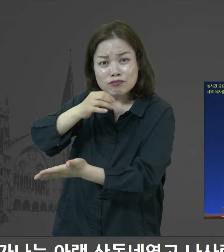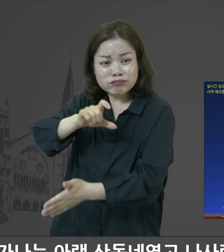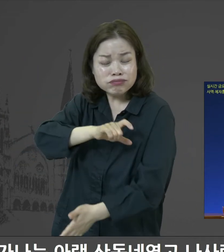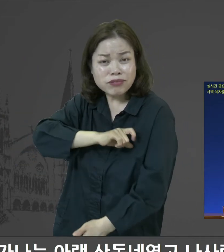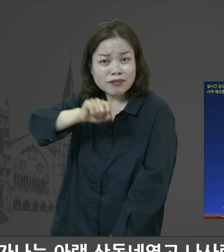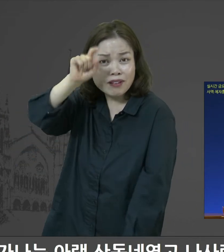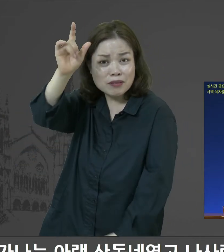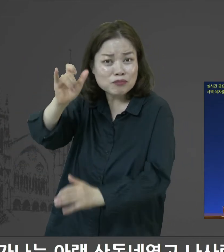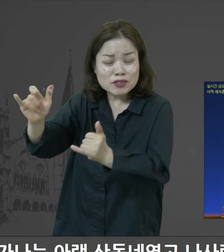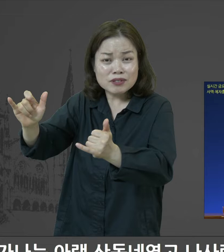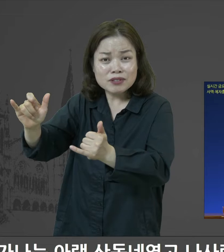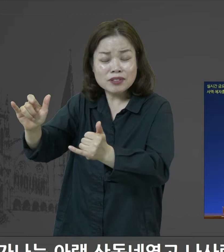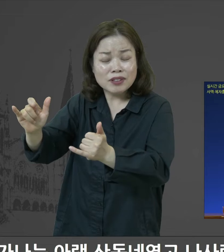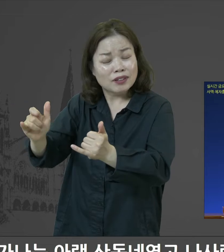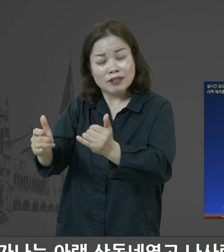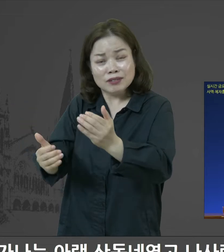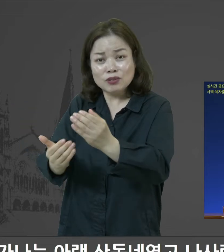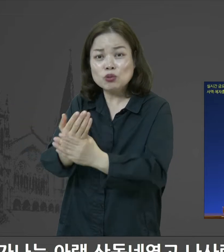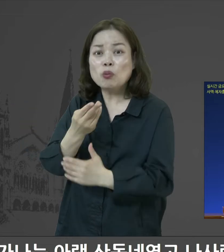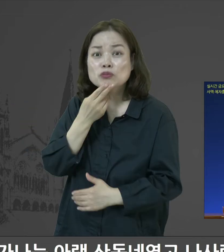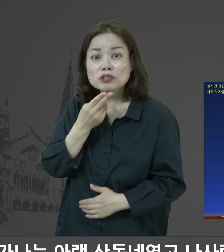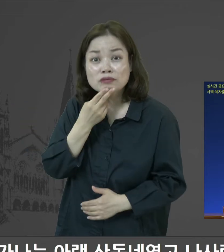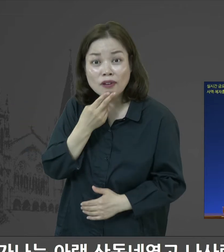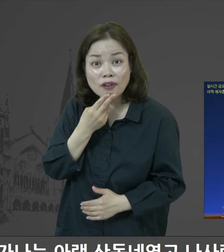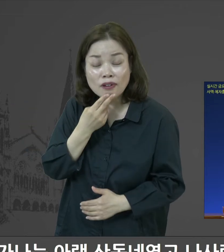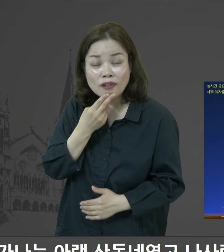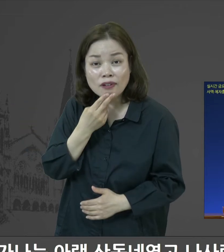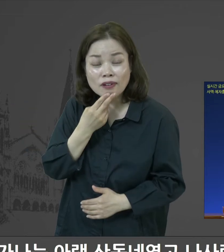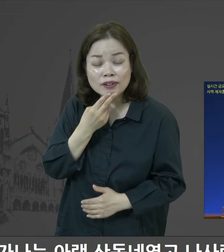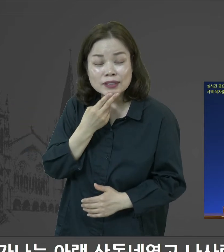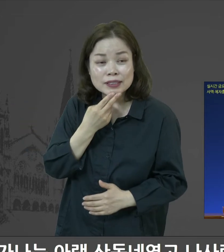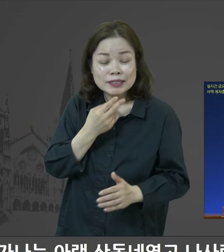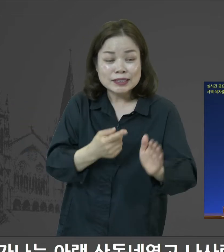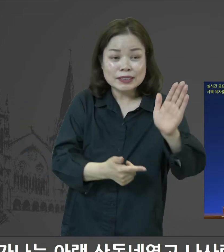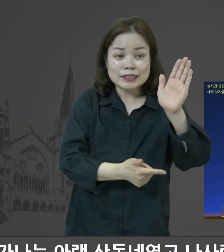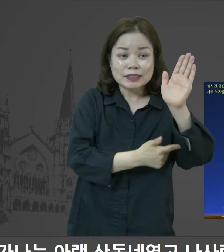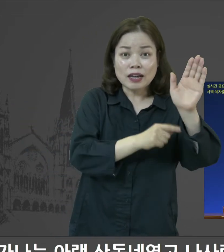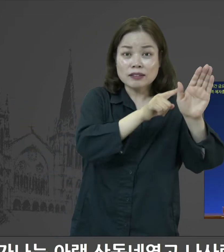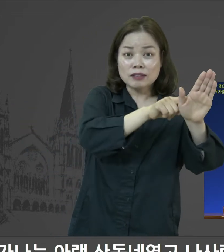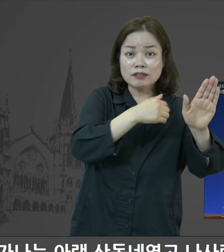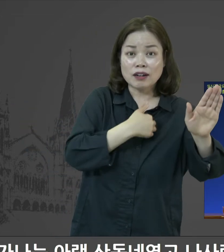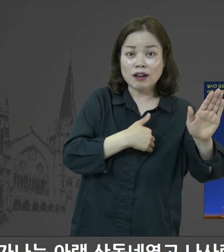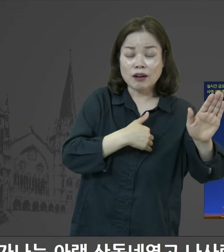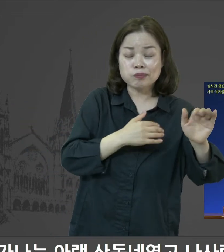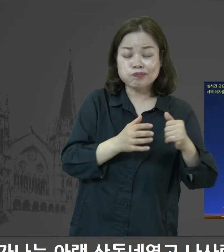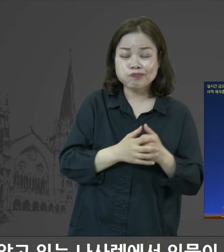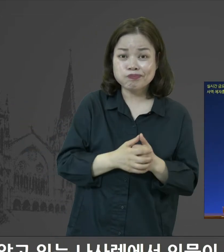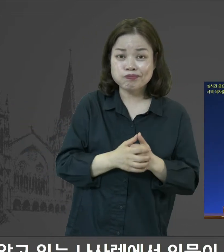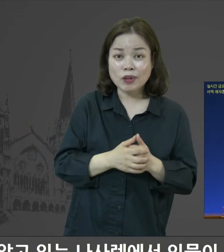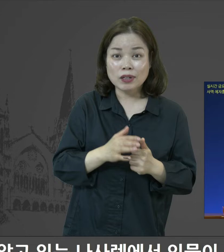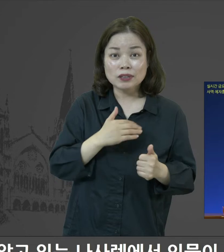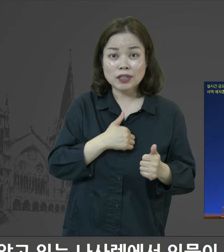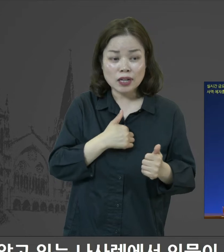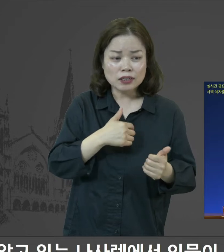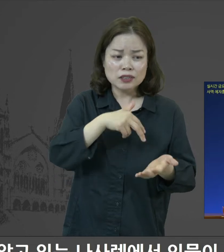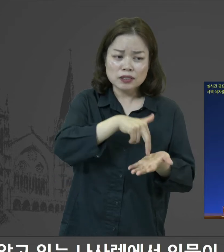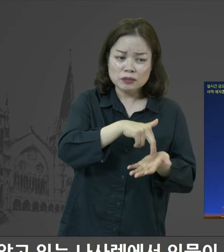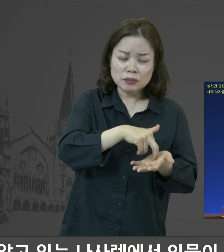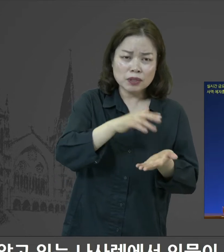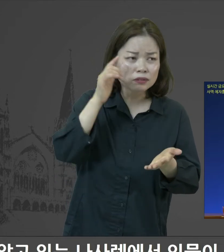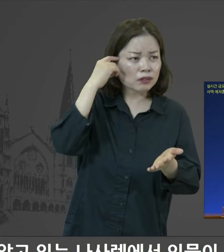인물이 도저히 나올 수 없는 환경이라고 이 나다나엘은 알고 있었던 것이죠. 그래서 자기의